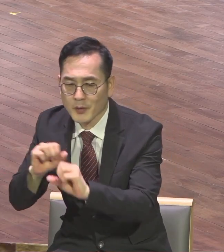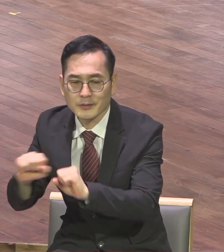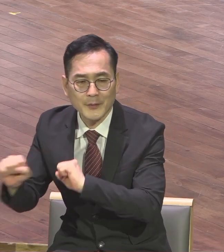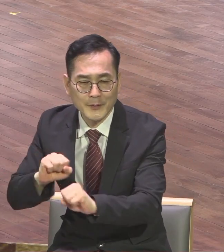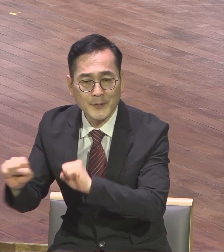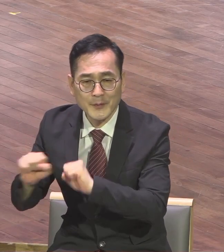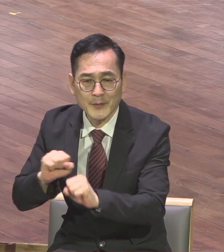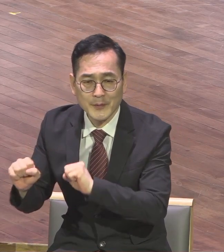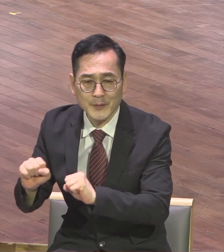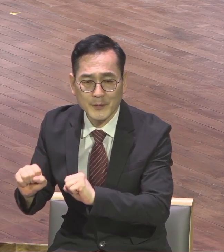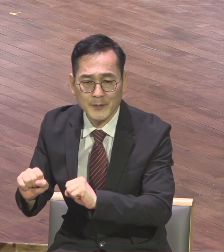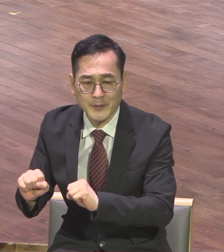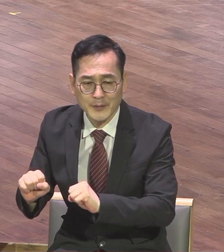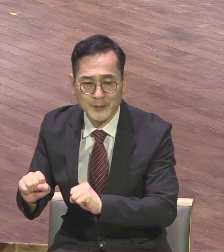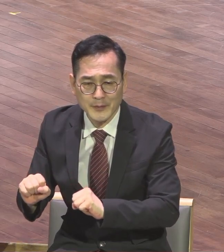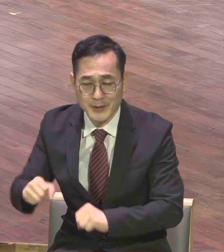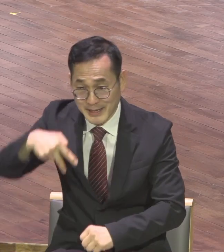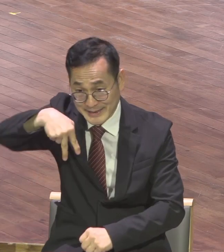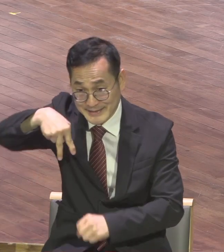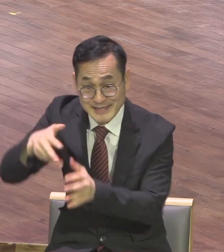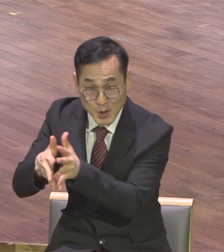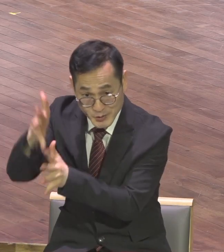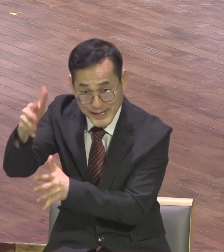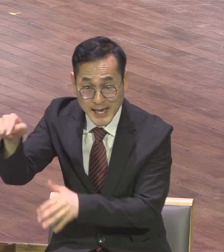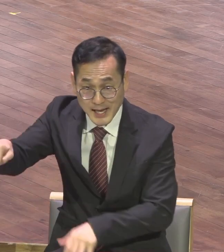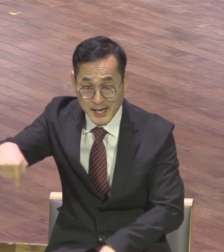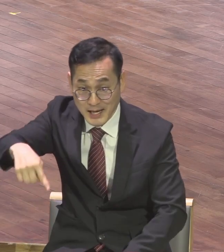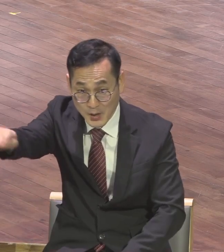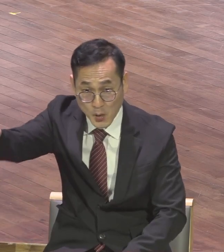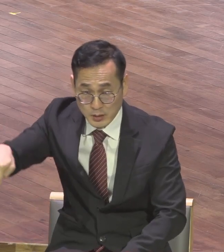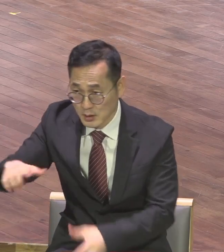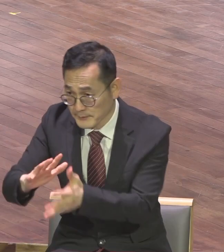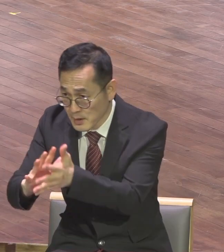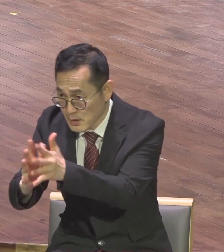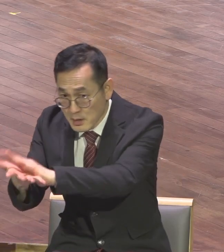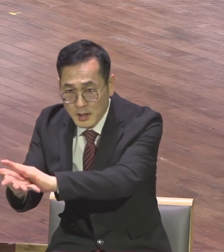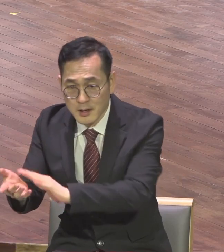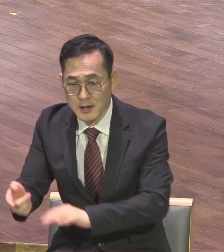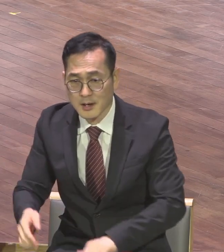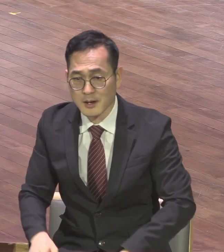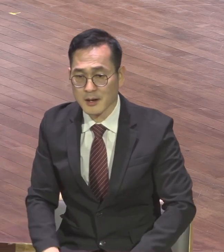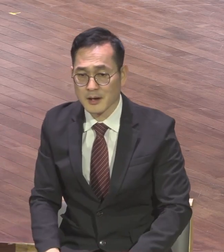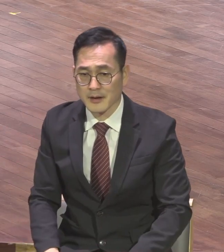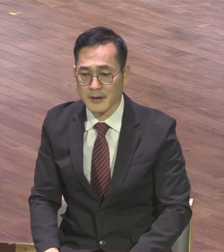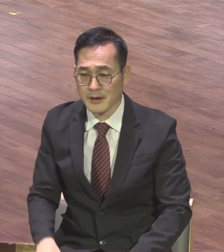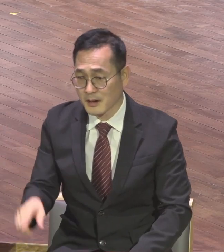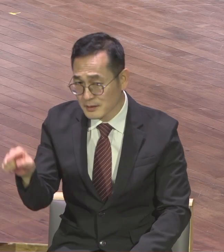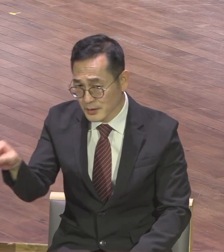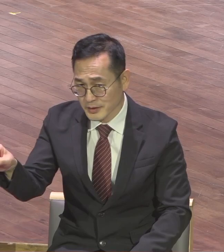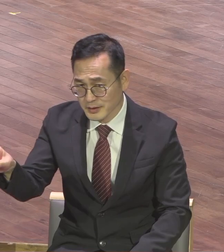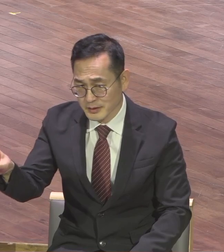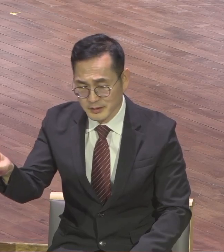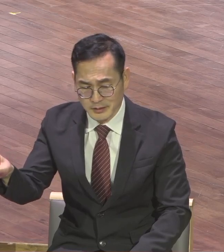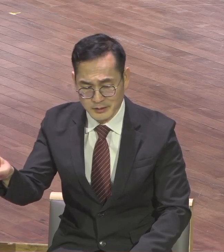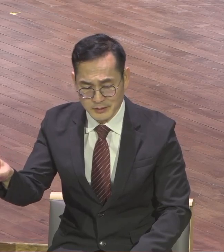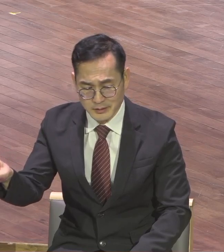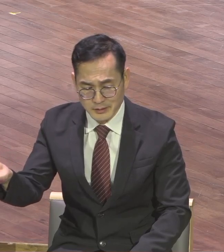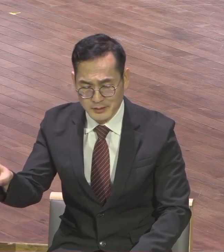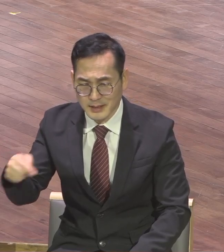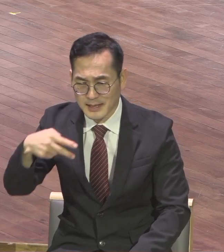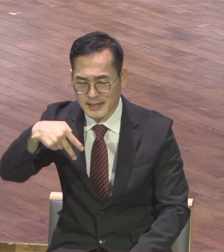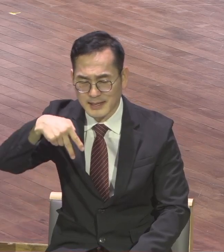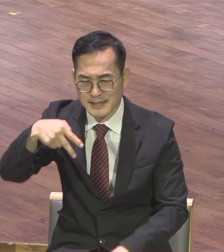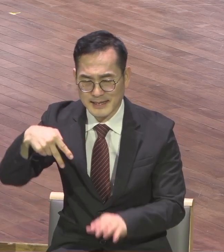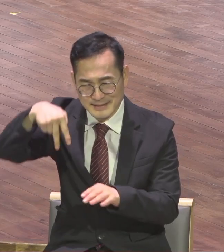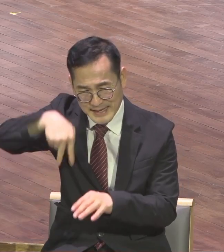통해서 데살로니가에는 놀라운 변화가 났습니다. 성경에 보면 기록된 이 대표적 모델 교회 중 하나인